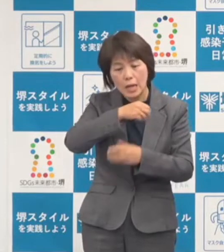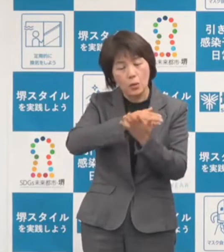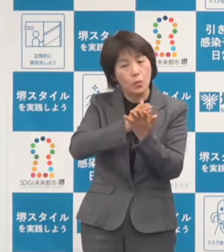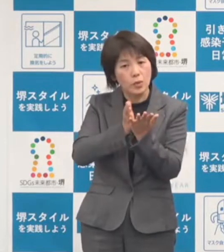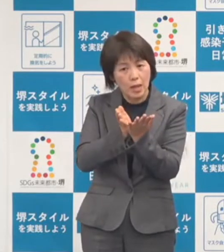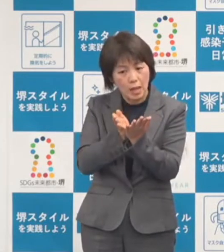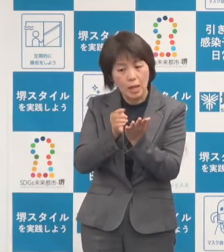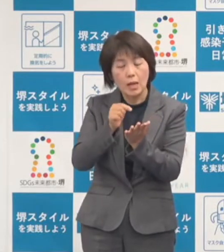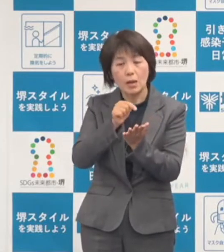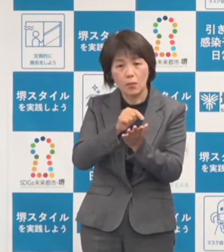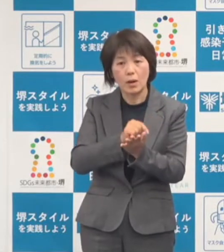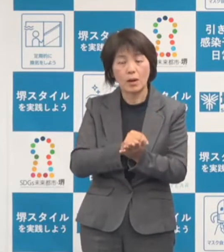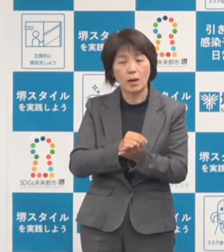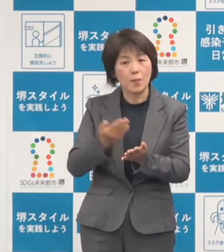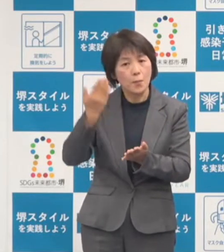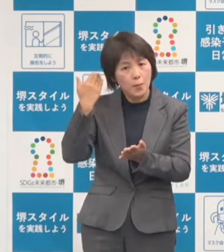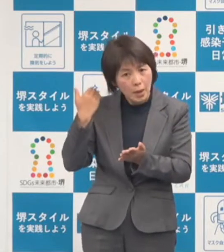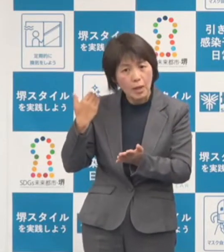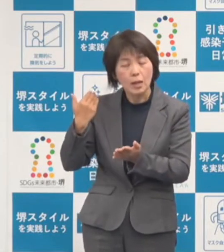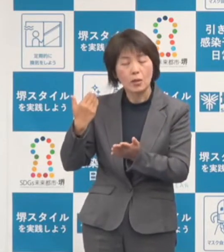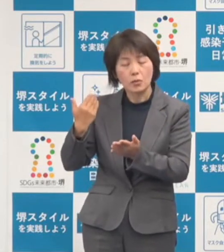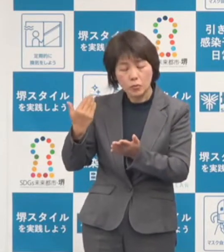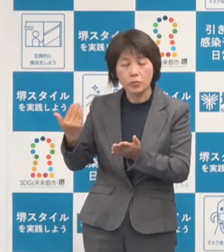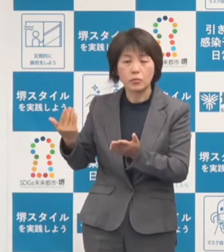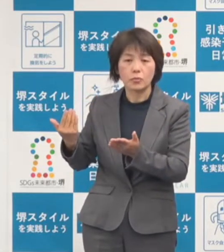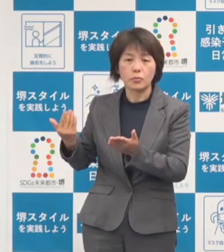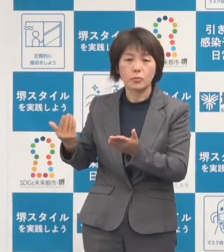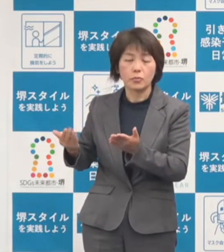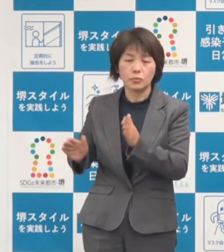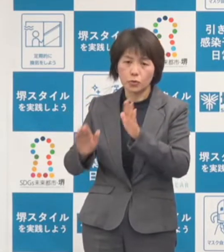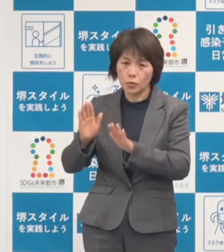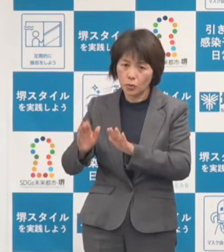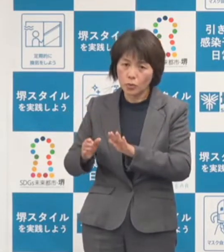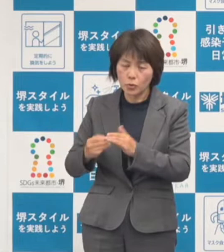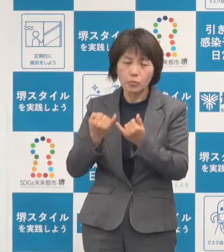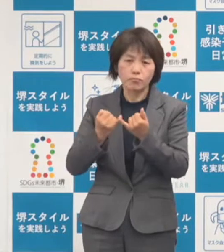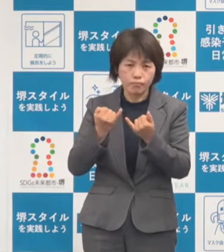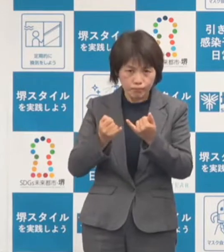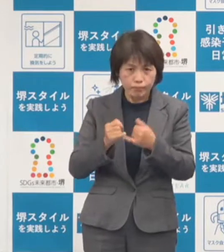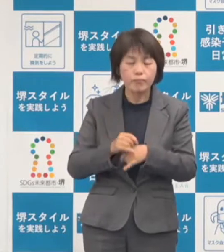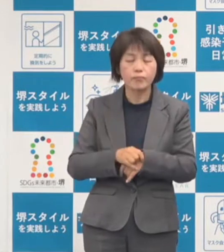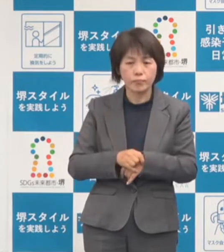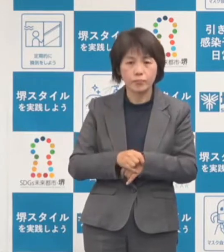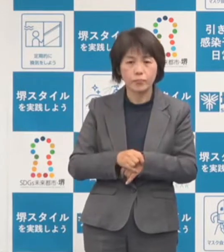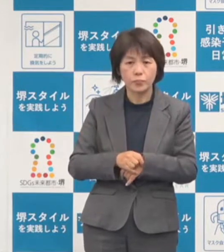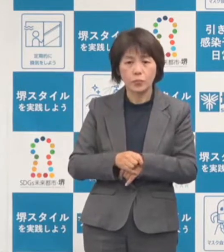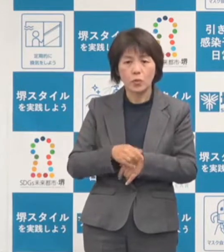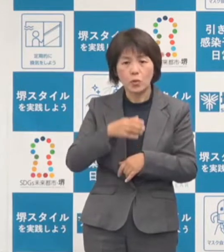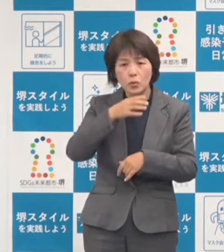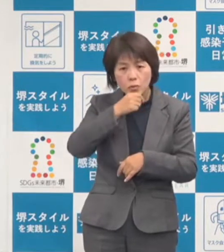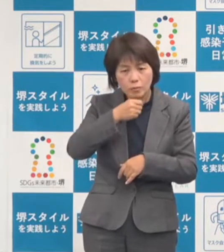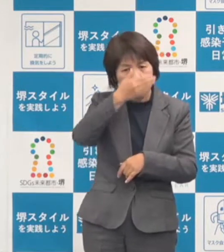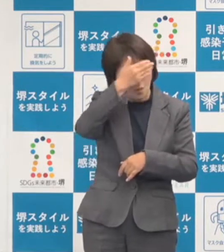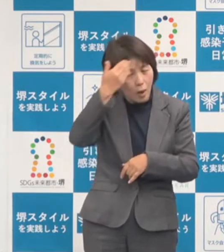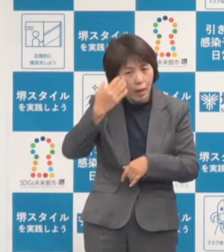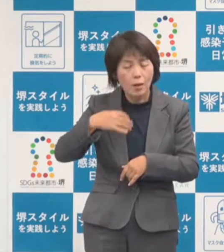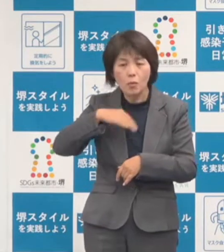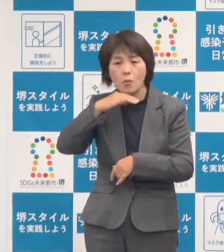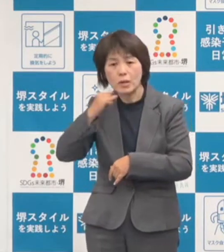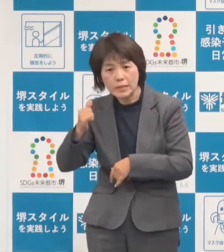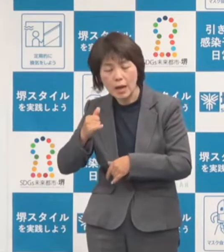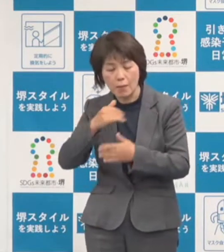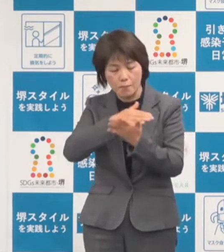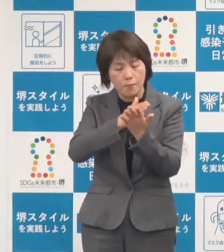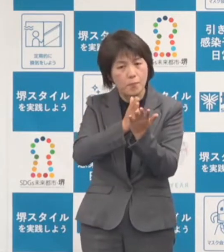、こちらはこれまでとおおむね似通った傾向にありまして、どの年代でも感染しや